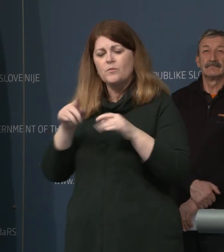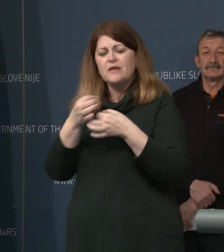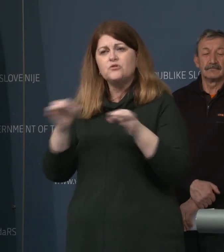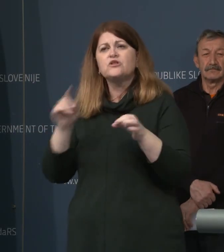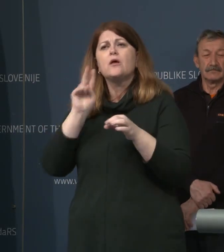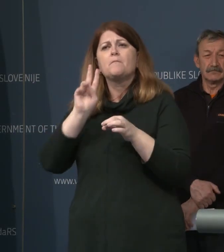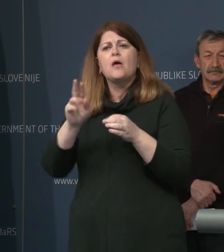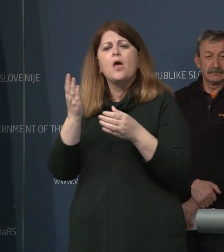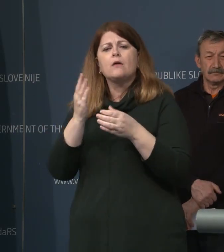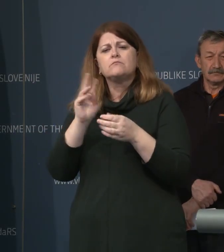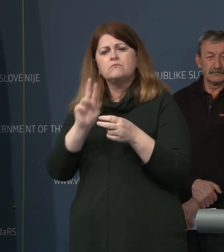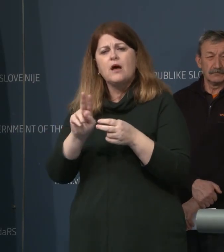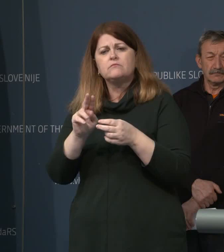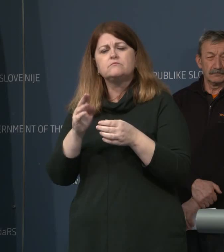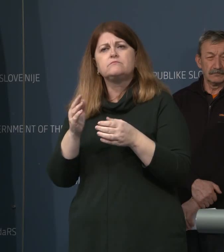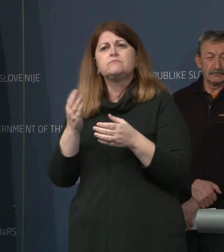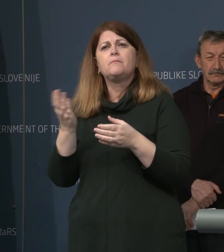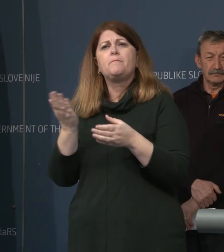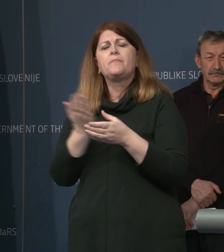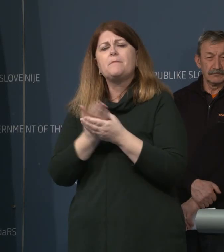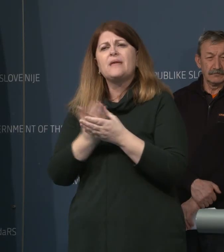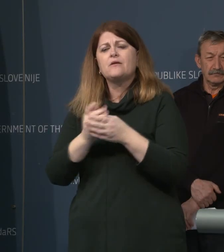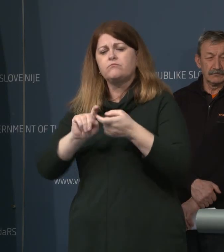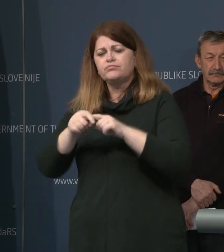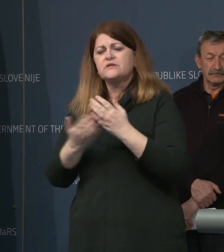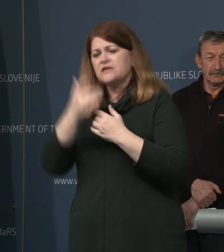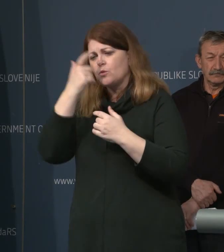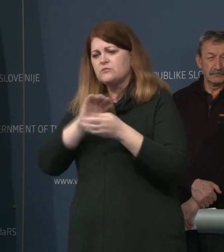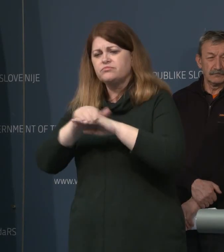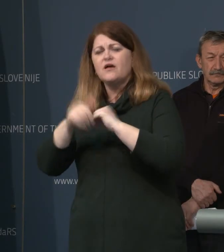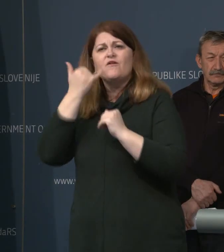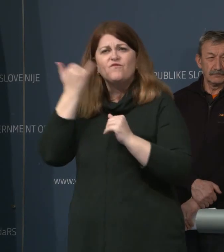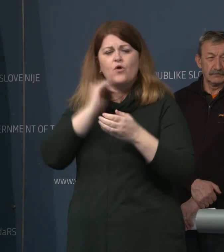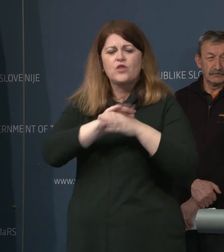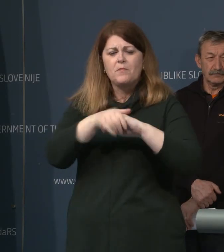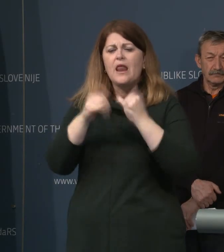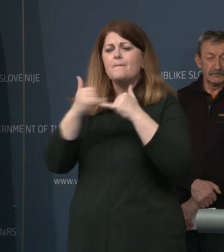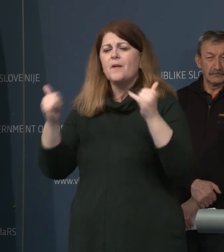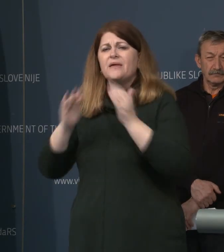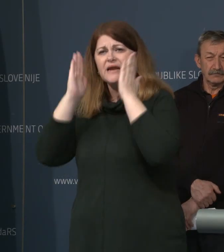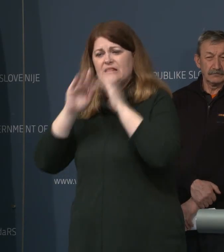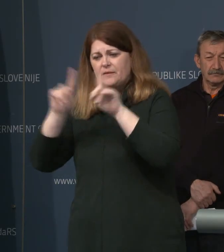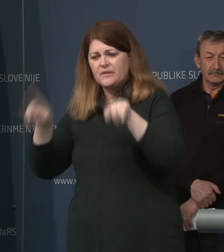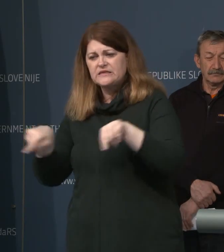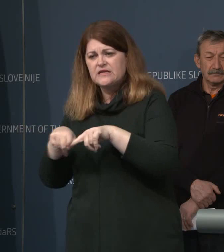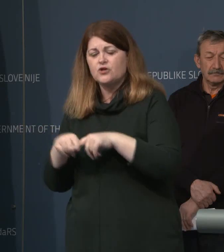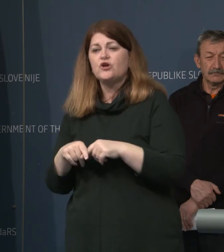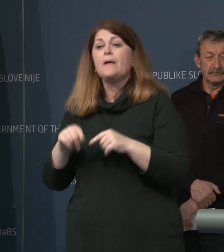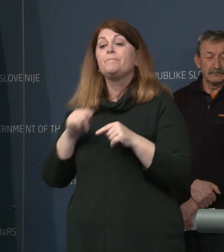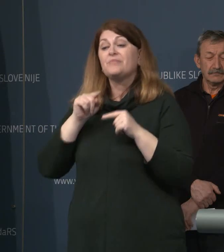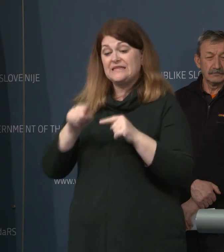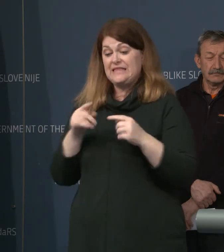opremljeni z ustreznim priborom za izvajanje osebne higijene, voda, milo, papirnate brisačke, da se